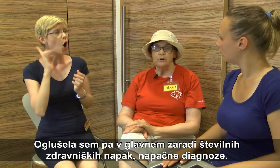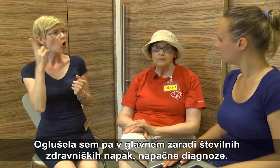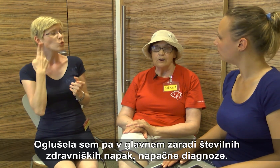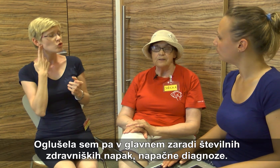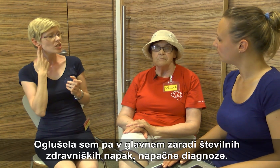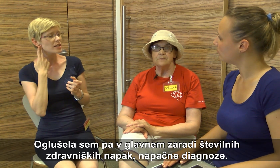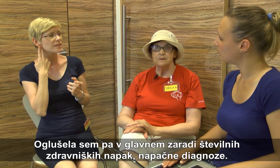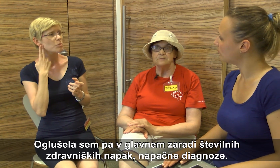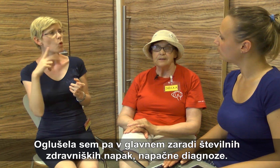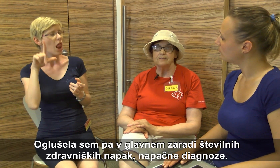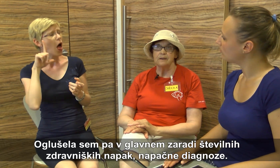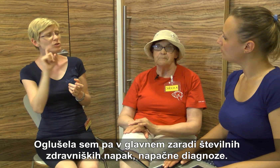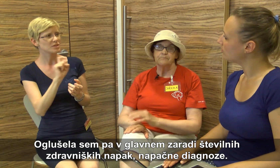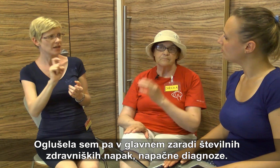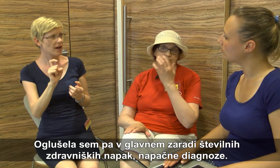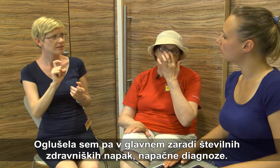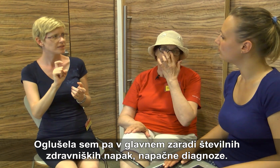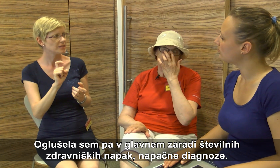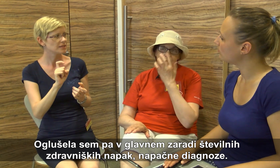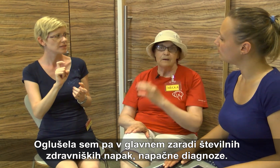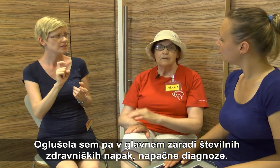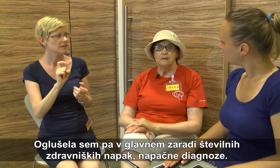Oglašila sem pa v glavnem zaradi